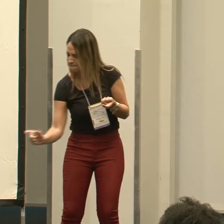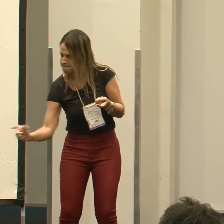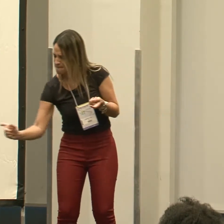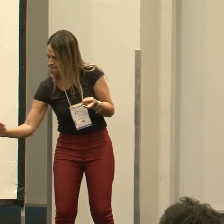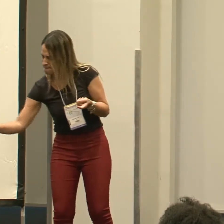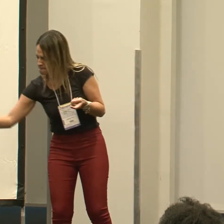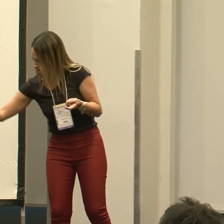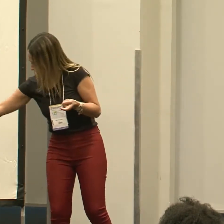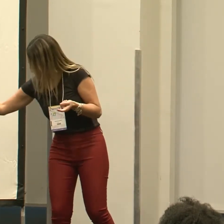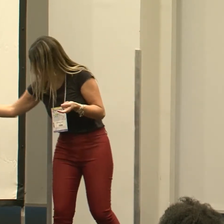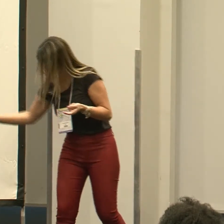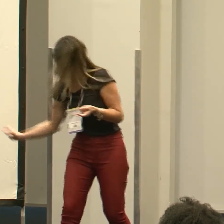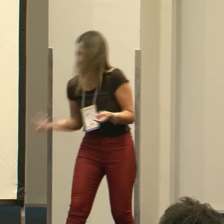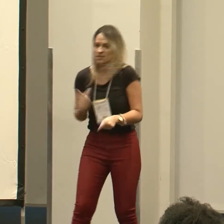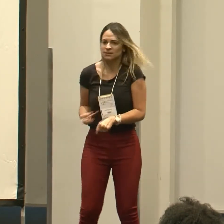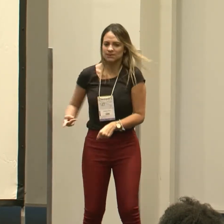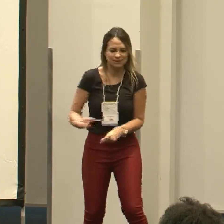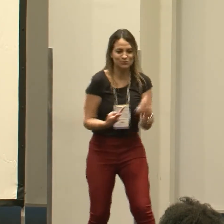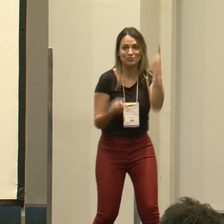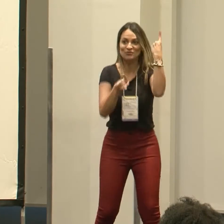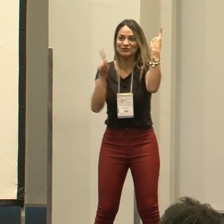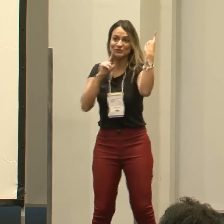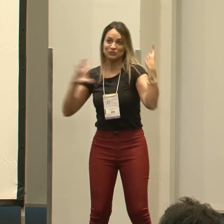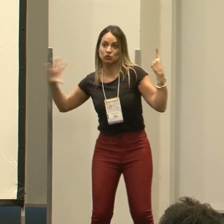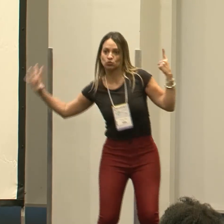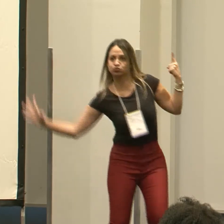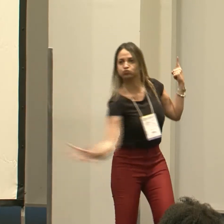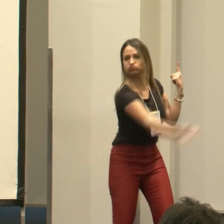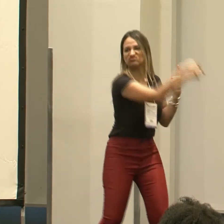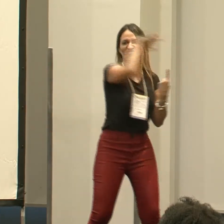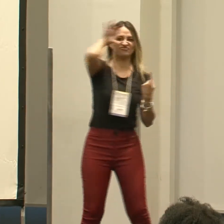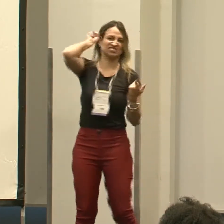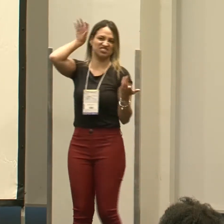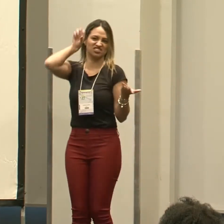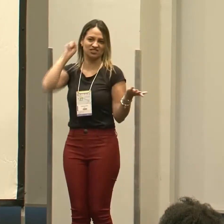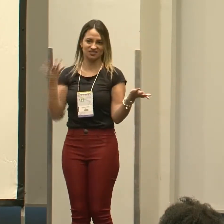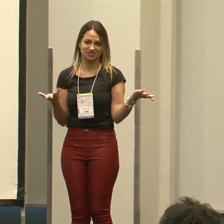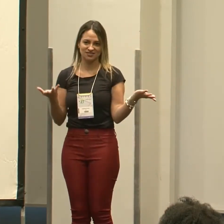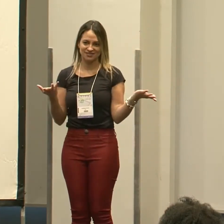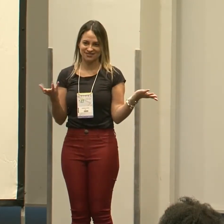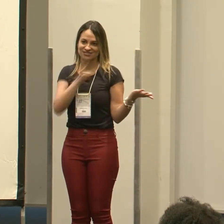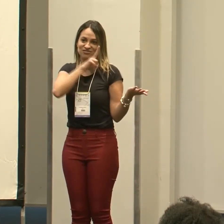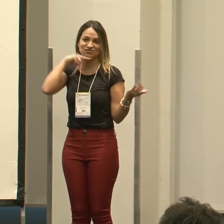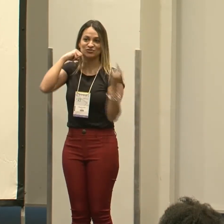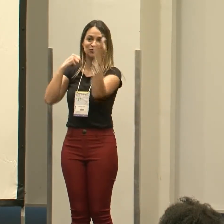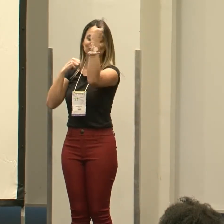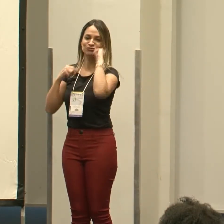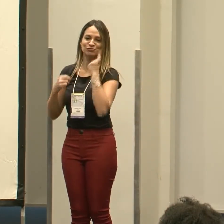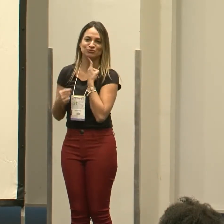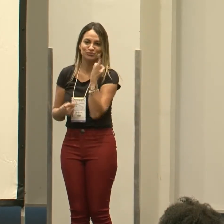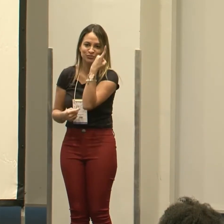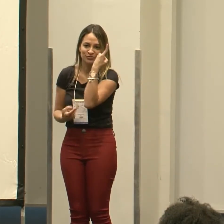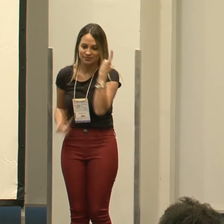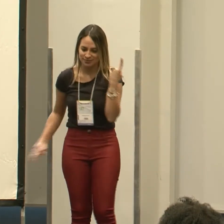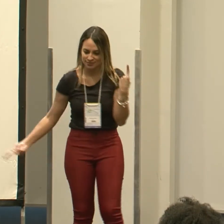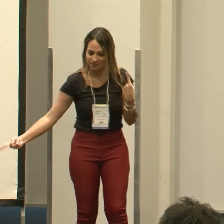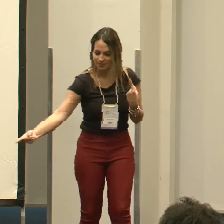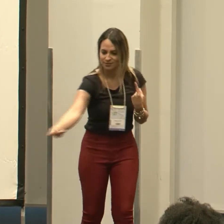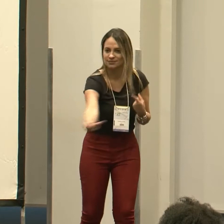Lepé, Pedro Ponce de León, e aí eu fui vendo aqueles nomes todos E eram todos ouvintes. É o único surdo, e